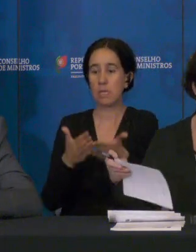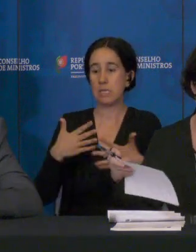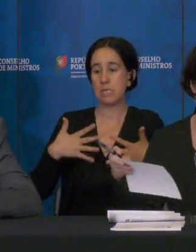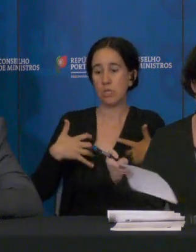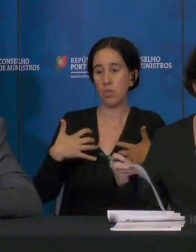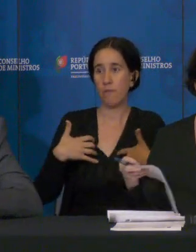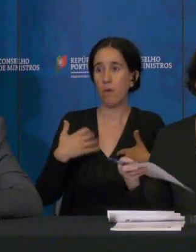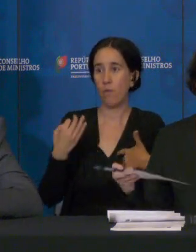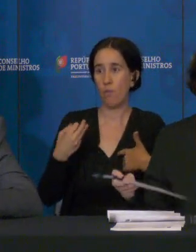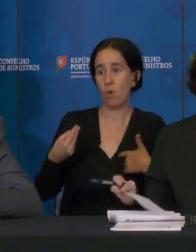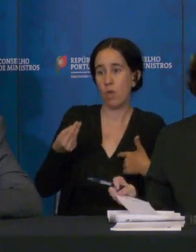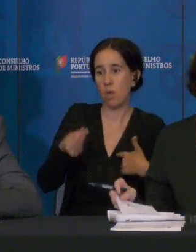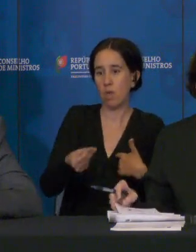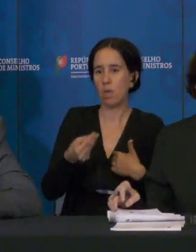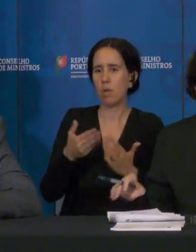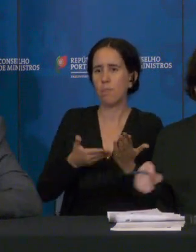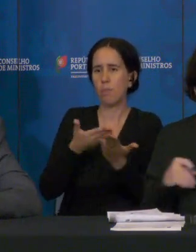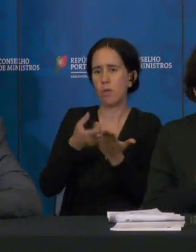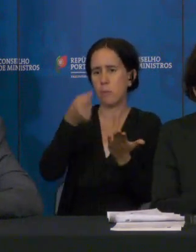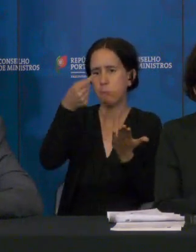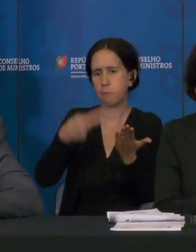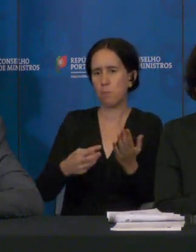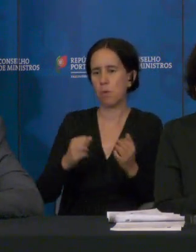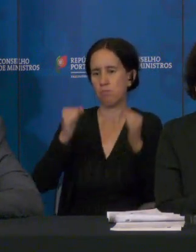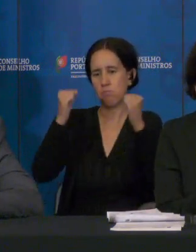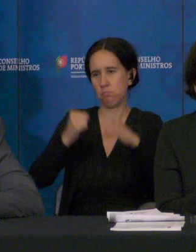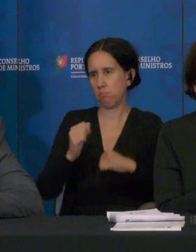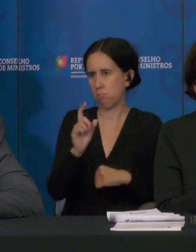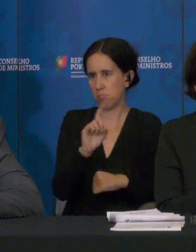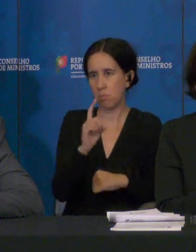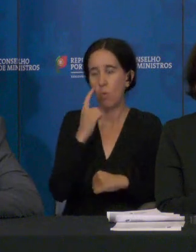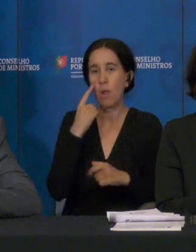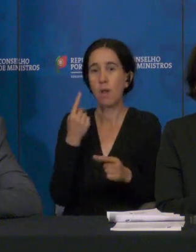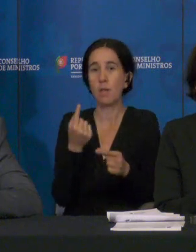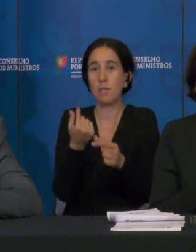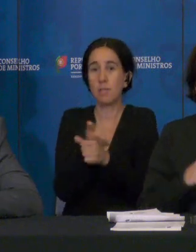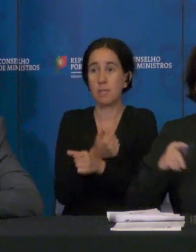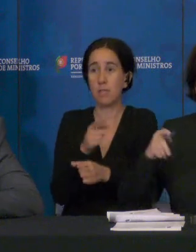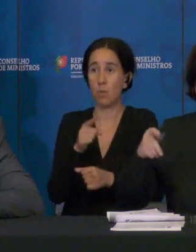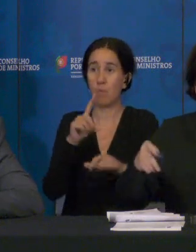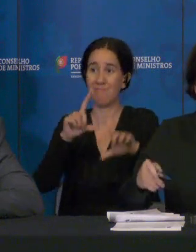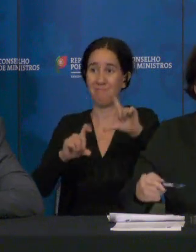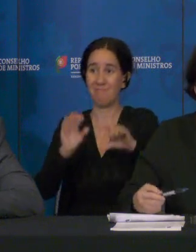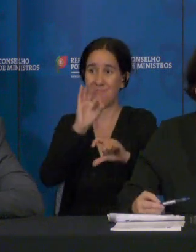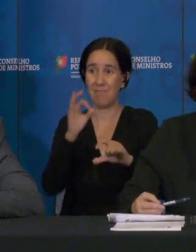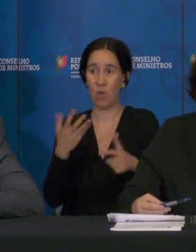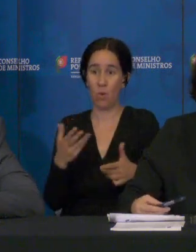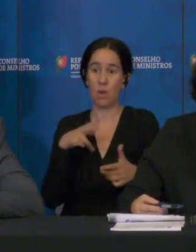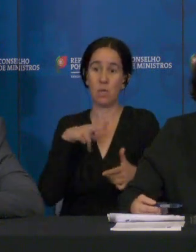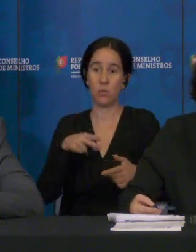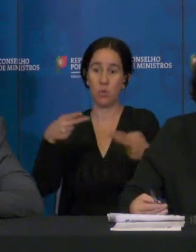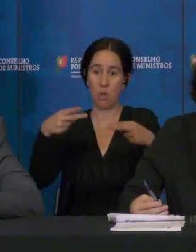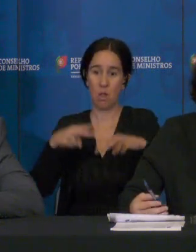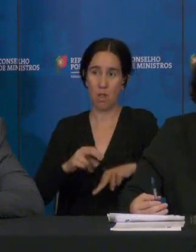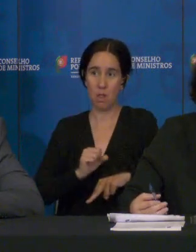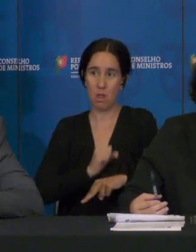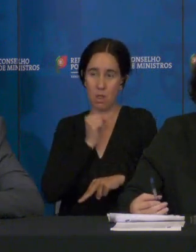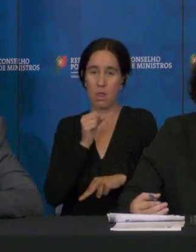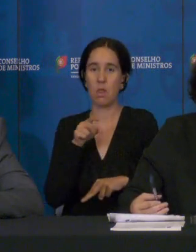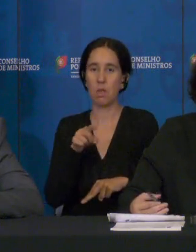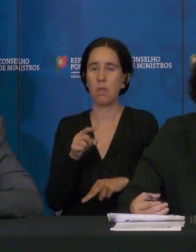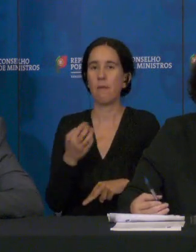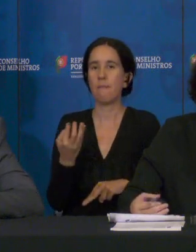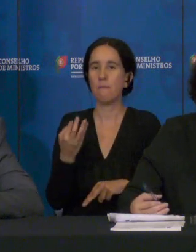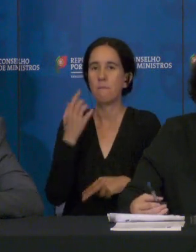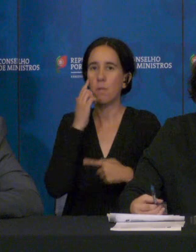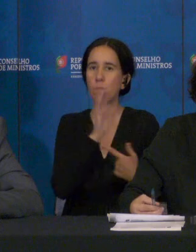chegaram um conjunto de propostas não vinculativas para a aquisição desta participação agora nacionalizada, o que